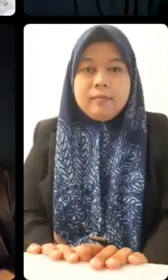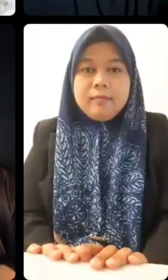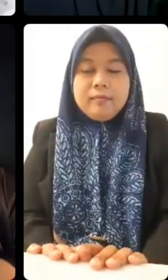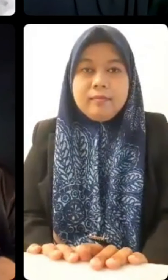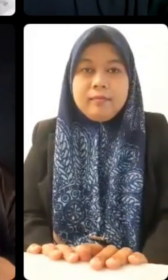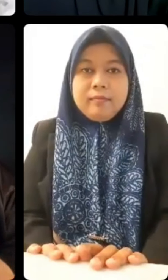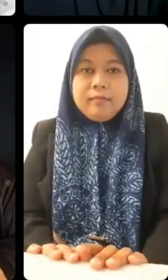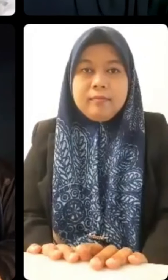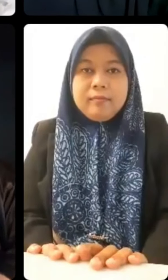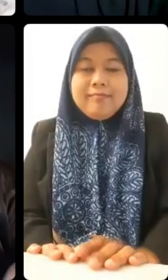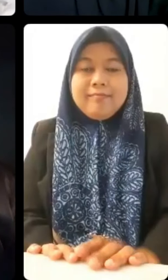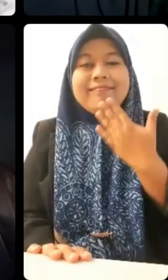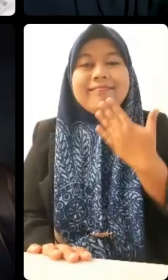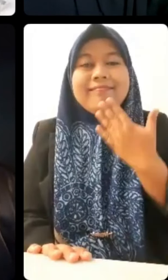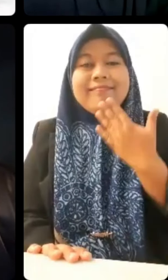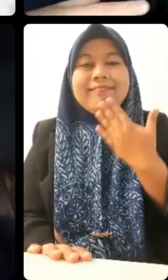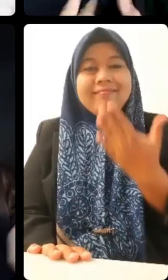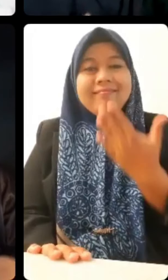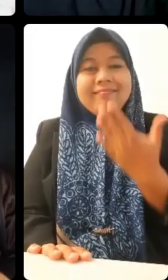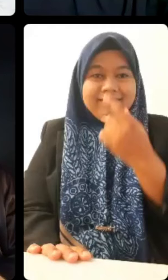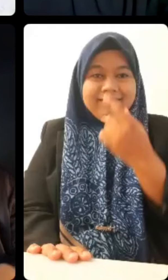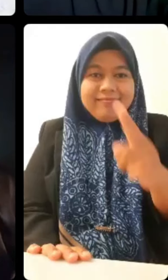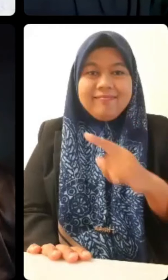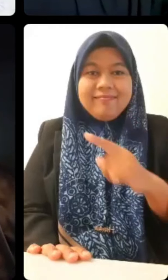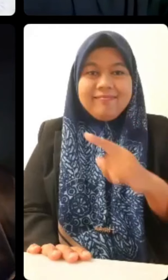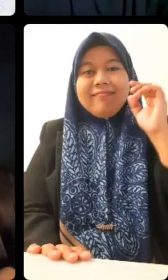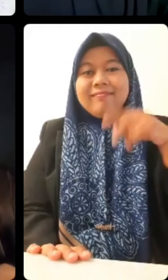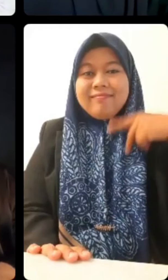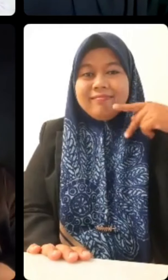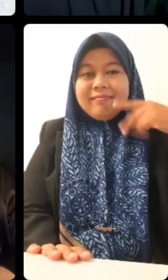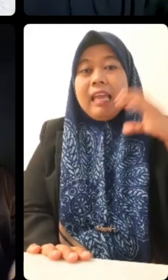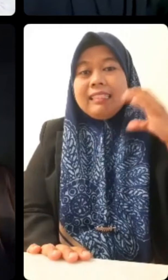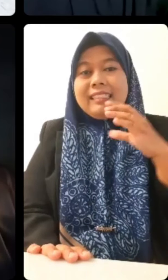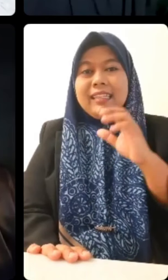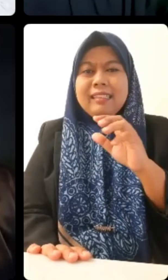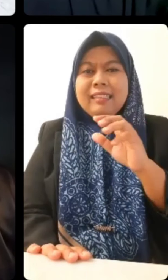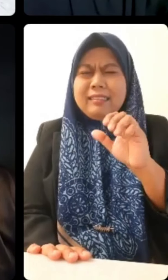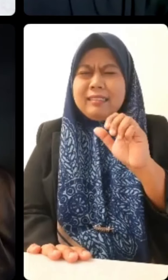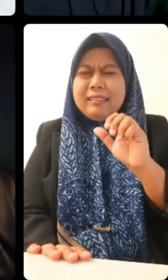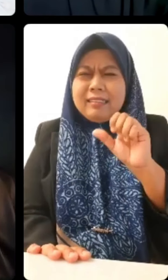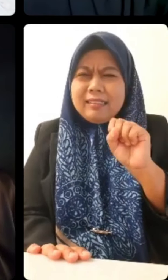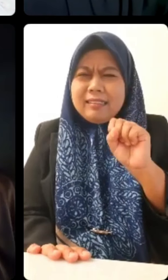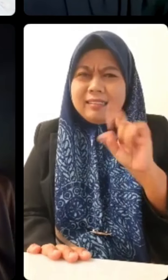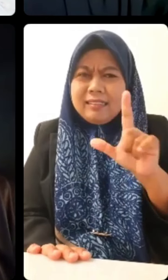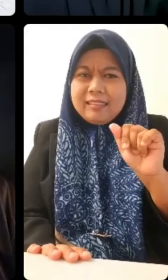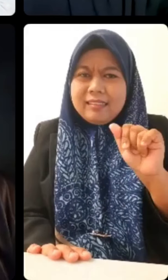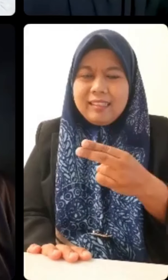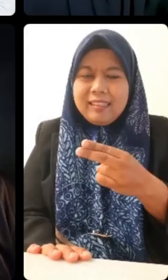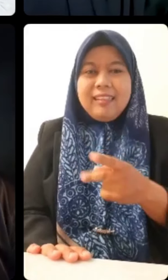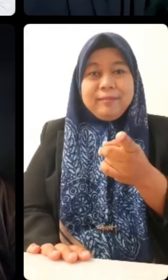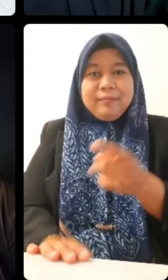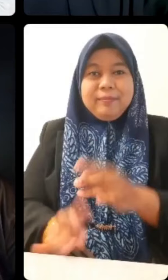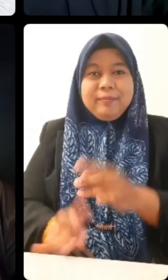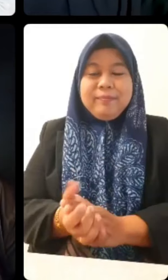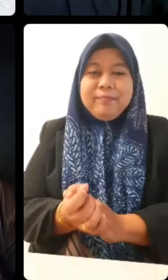kasih kepada Cik Asilah. Asilah kita selaku moderator. Selaku moderator virtual